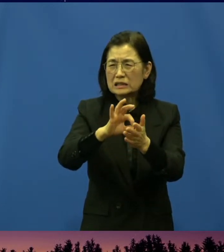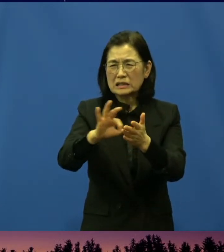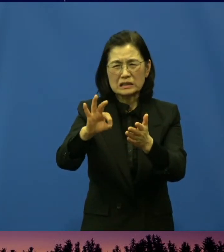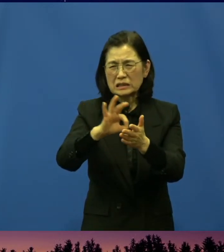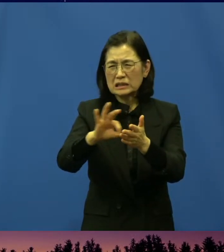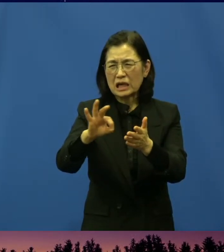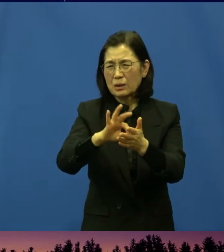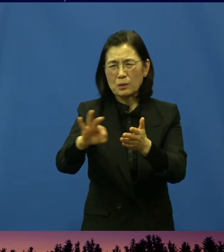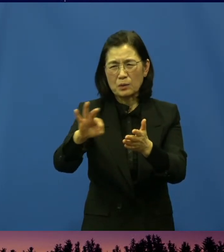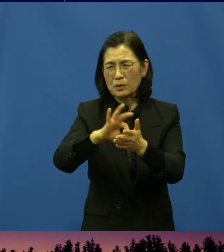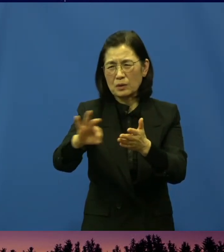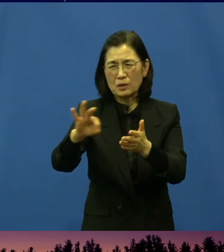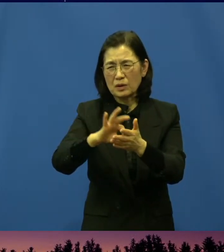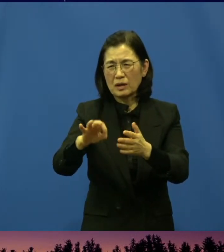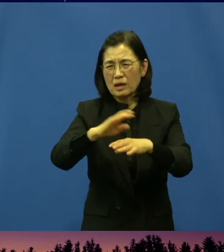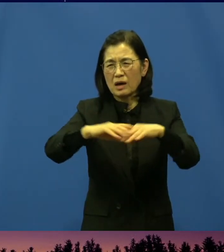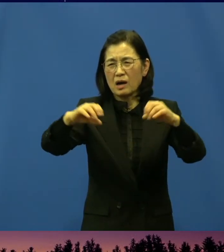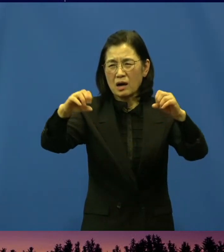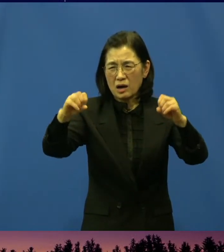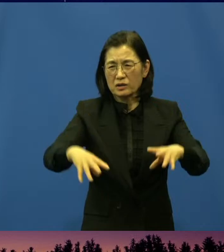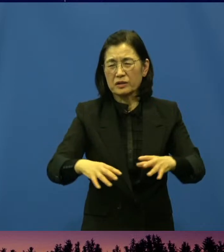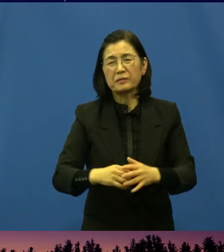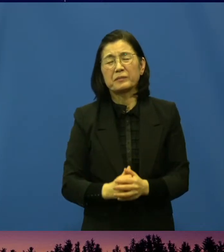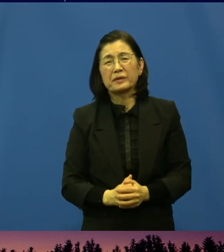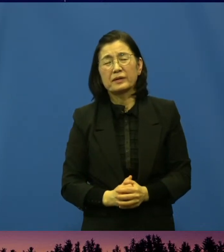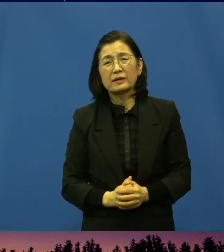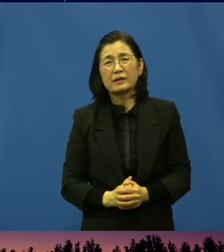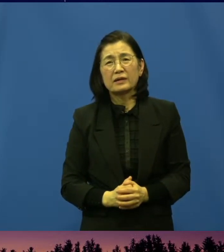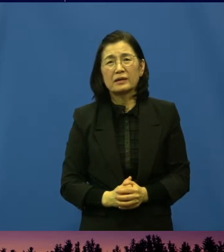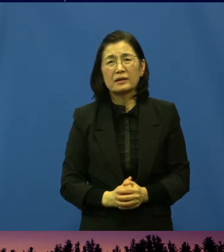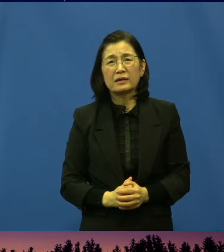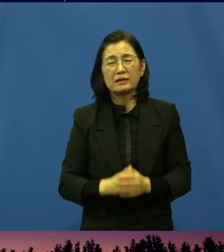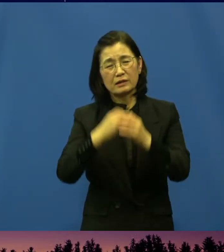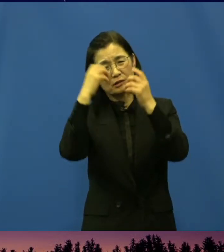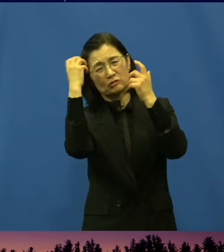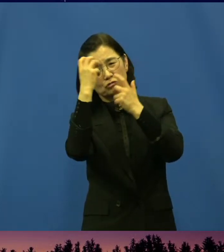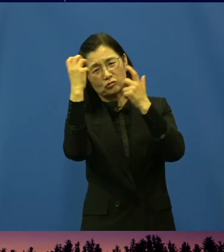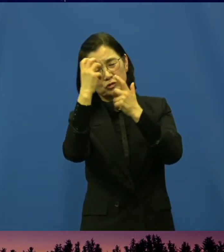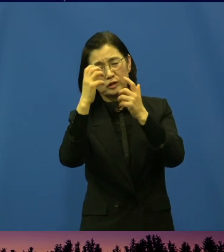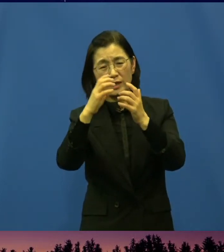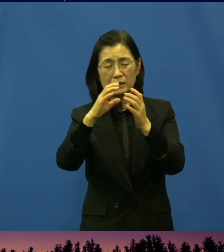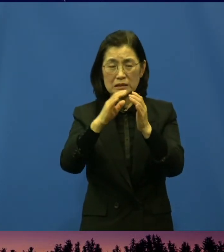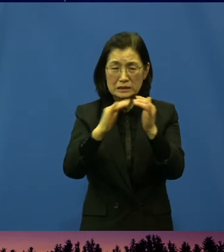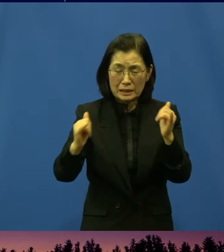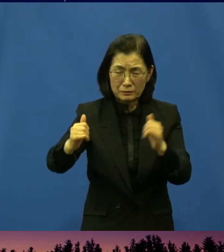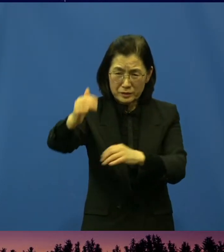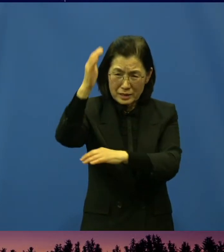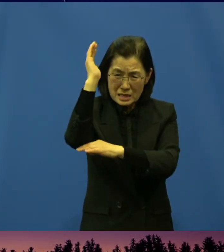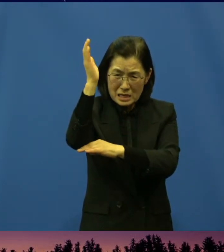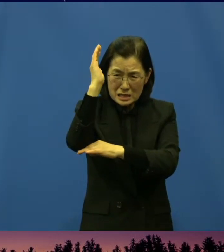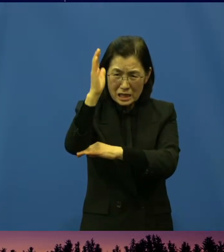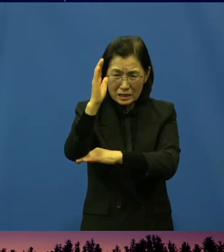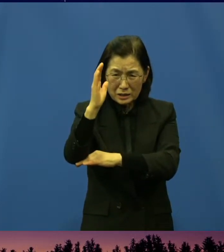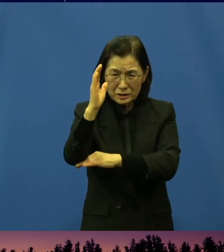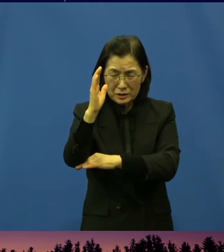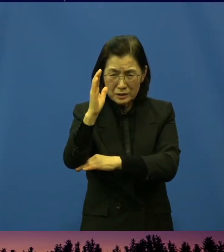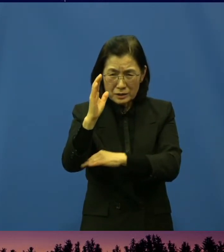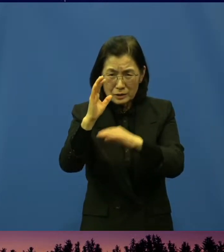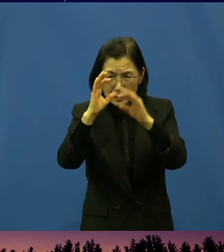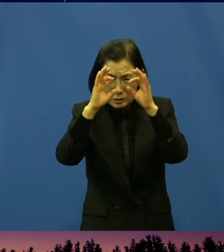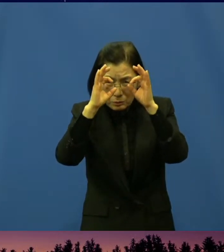그의 행동을 종잡을 수가 없습니다. 여러분 술 취한 사람의 얘기를 아무리 들어도 무슨 얘기인지 몰라요.